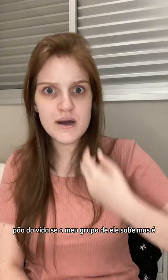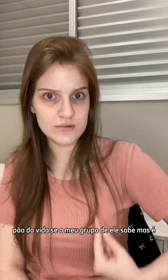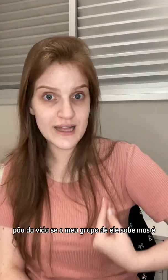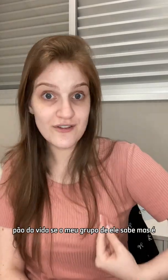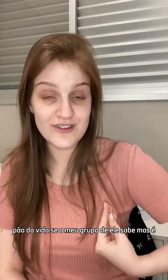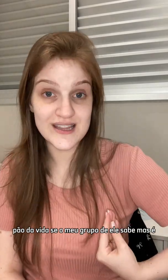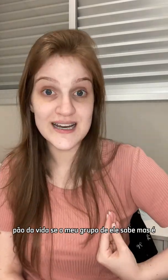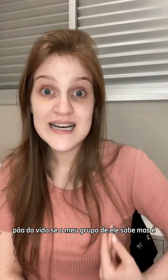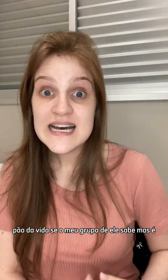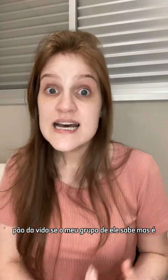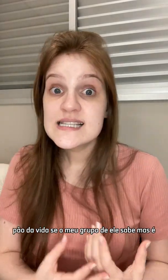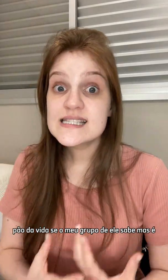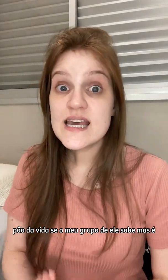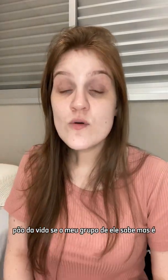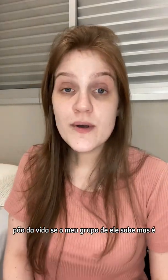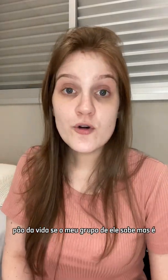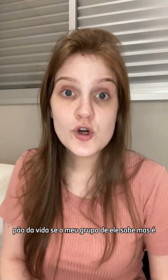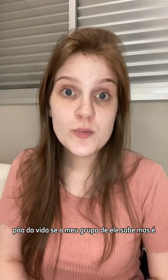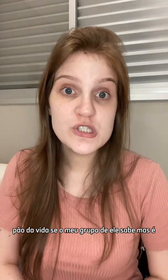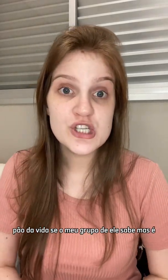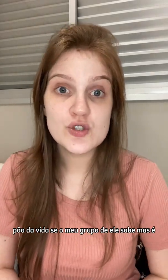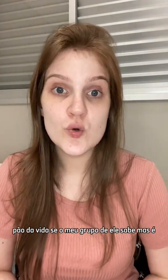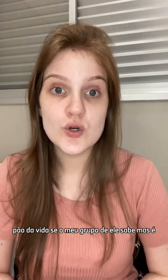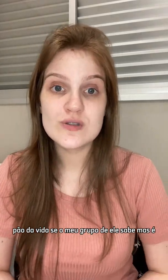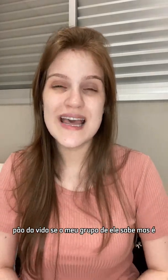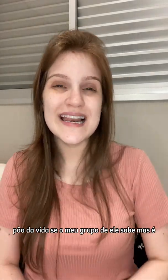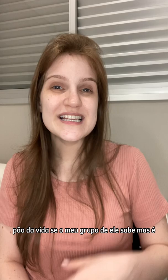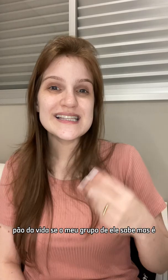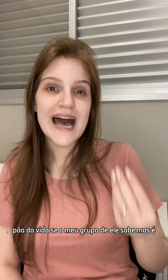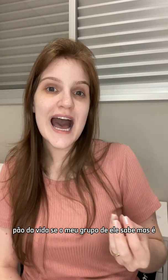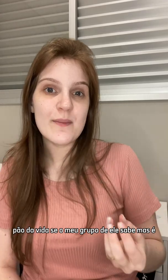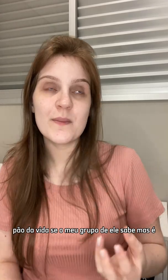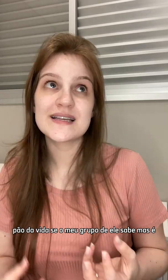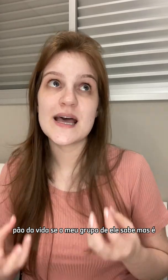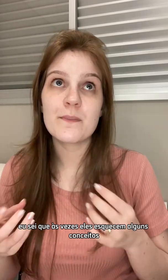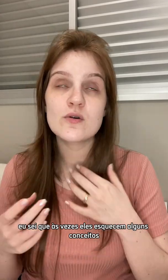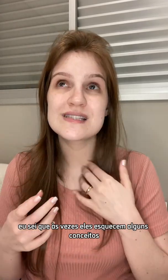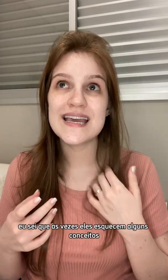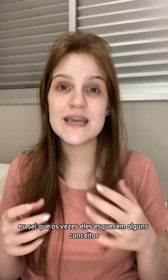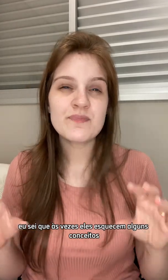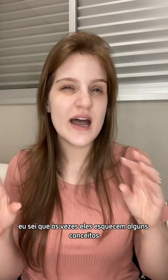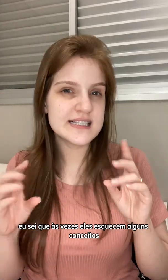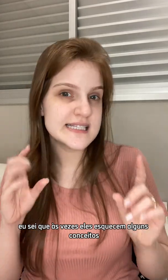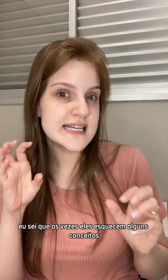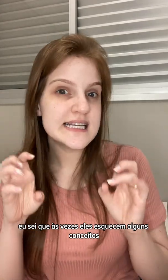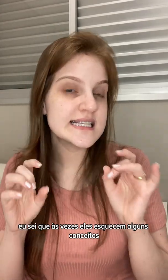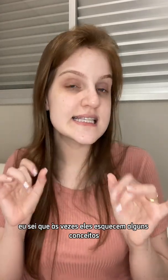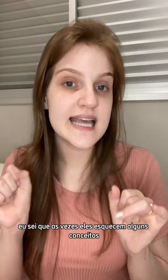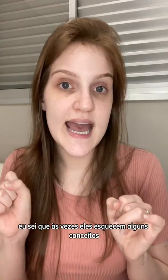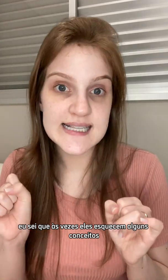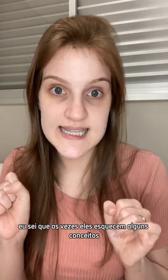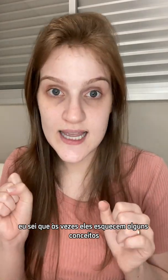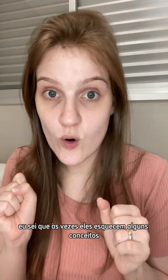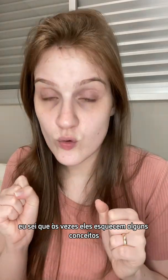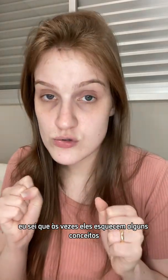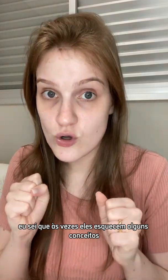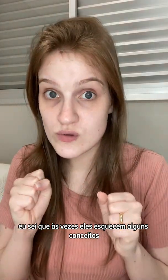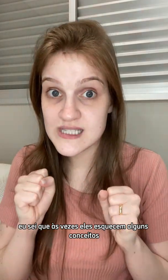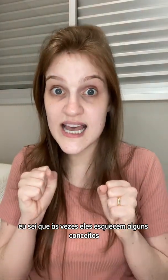da vida. Se o meu grupo de surdos, ele sabe, mas eu sei que às vezes eles esquecem alguns